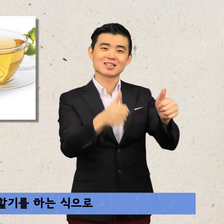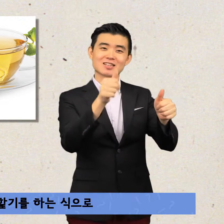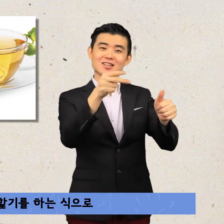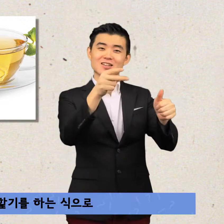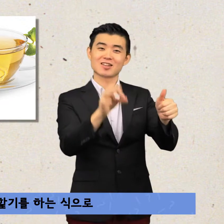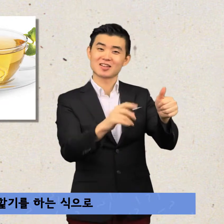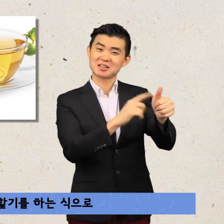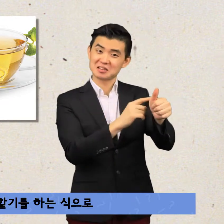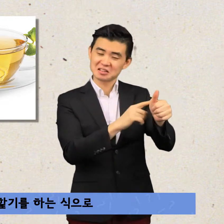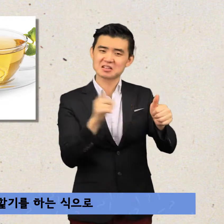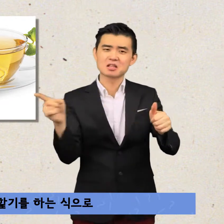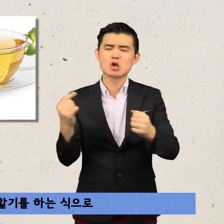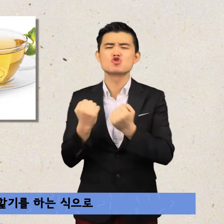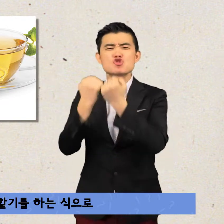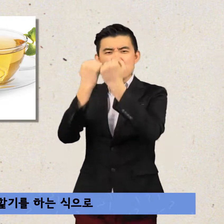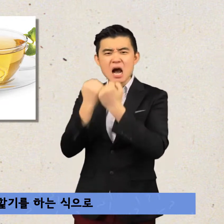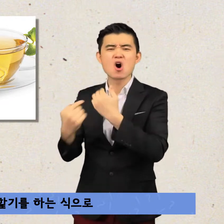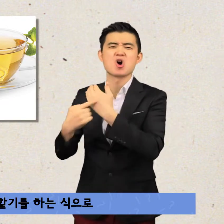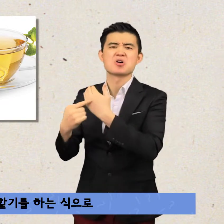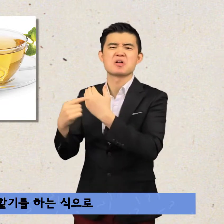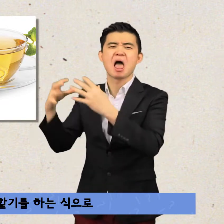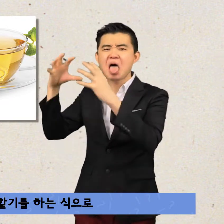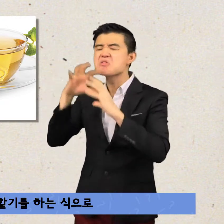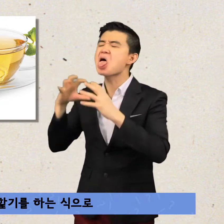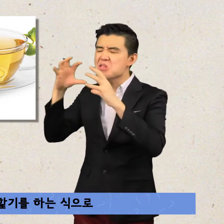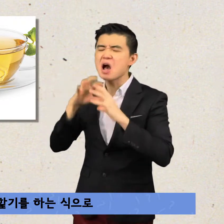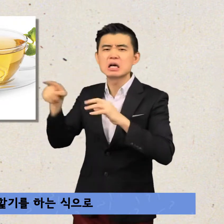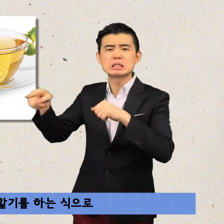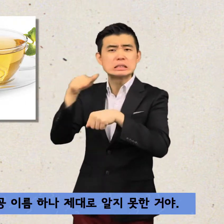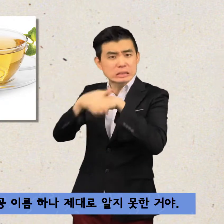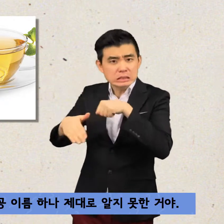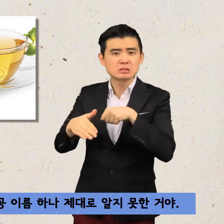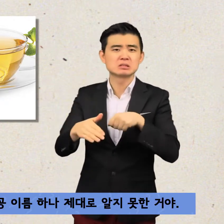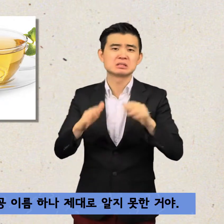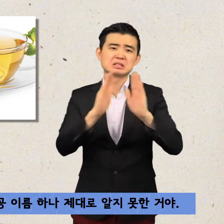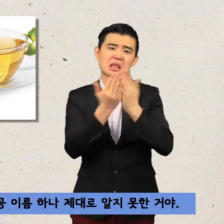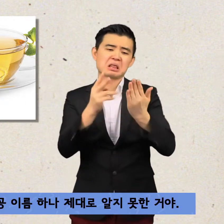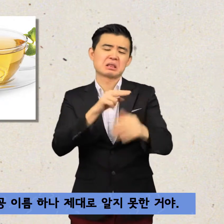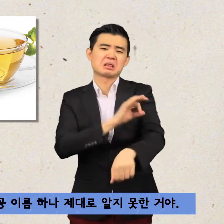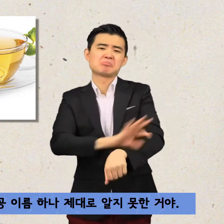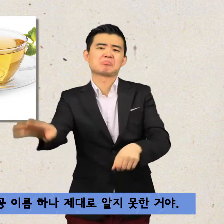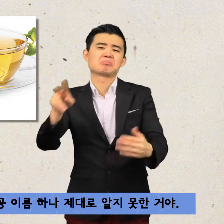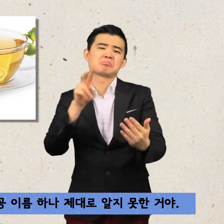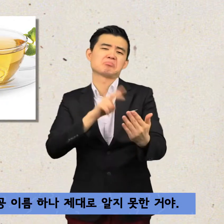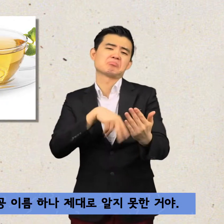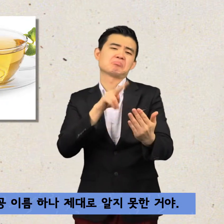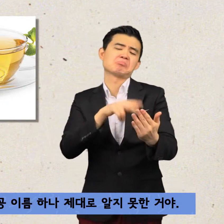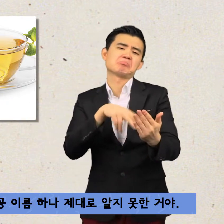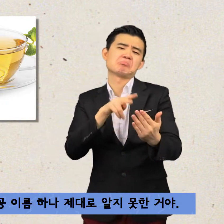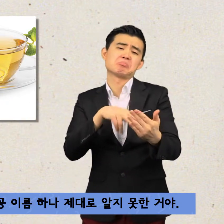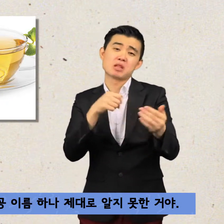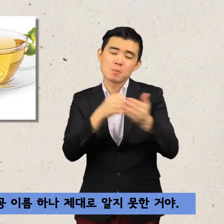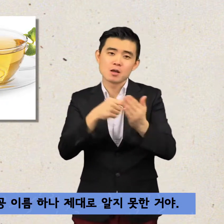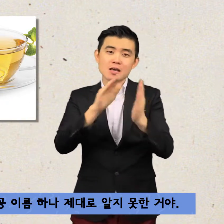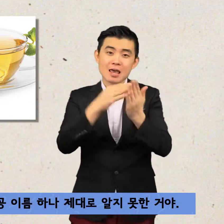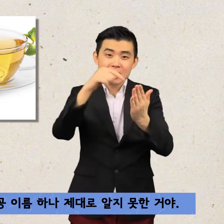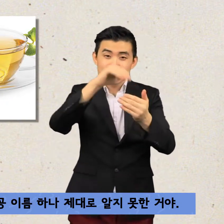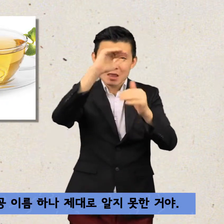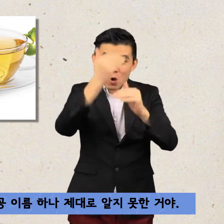근영이도 수박 겉핥기를 하는 식으로 책을 얼렁뚱땅 읽었기 때문에